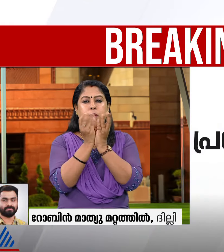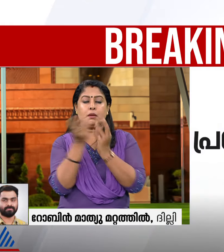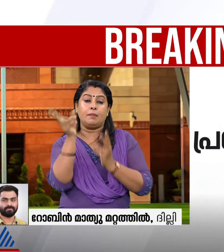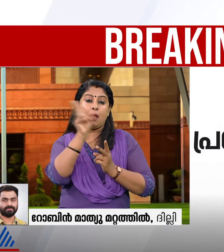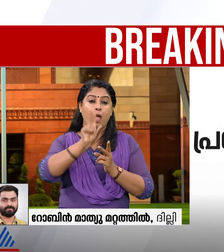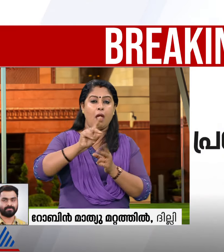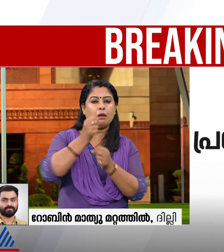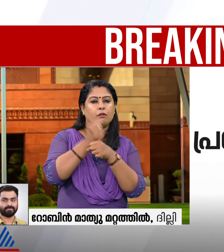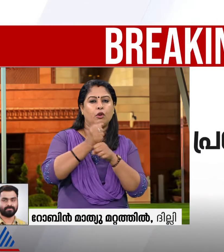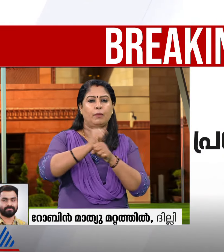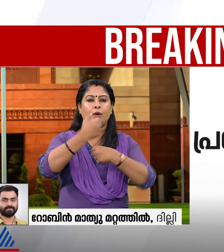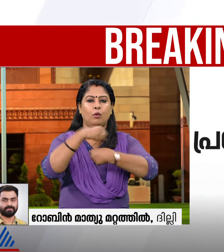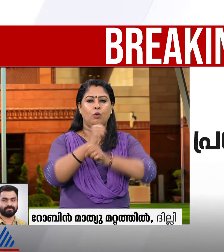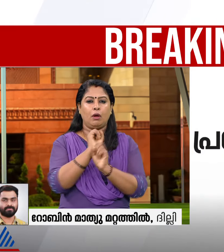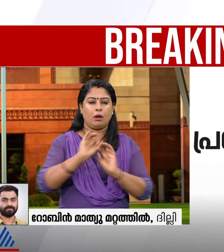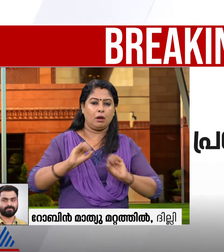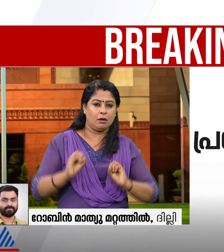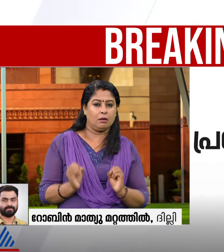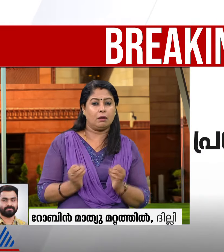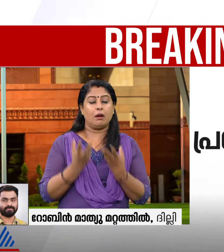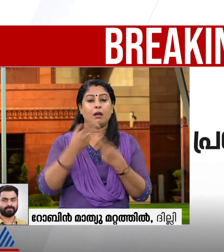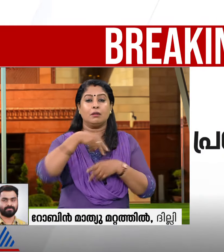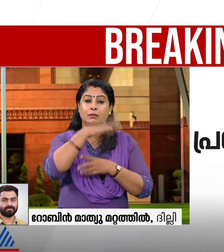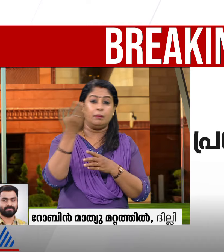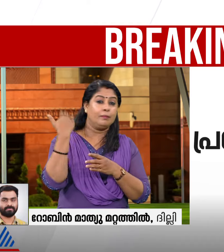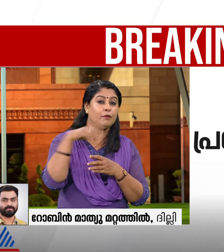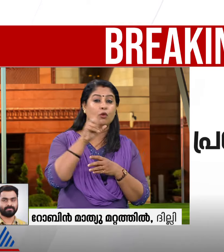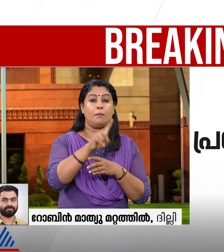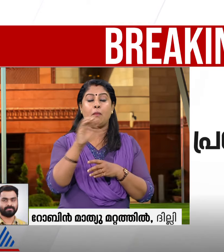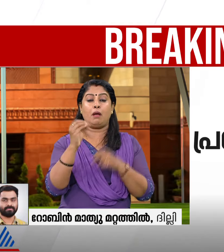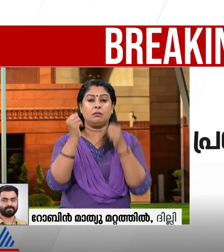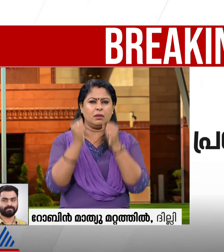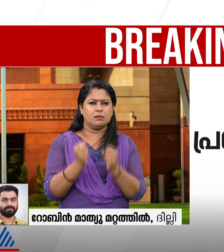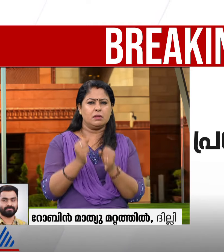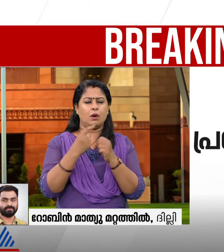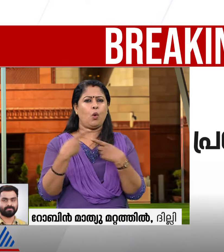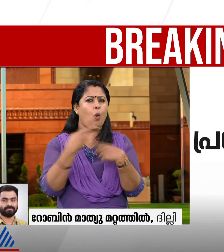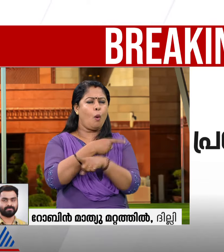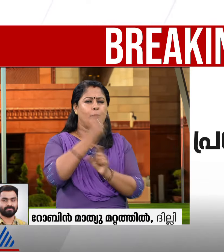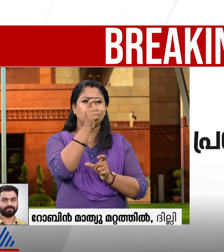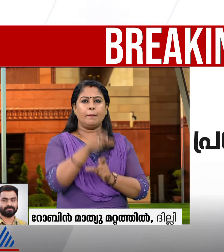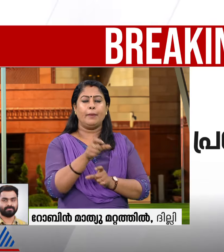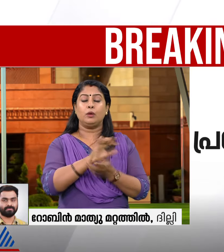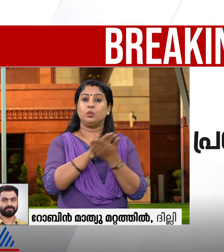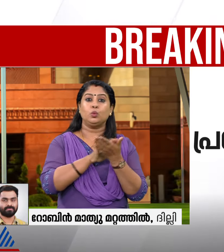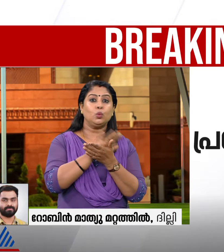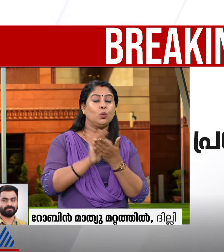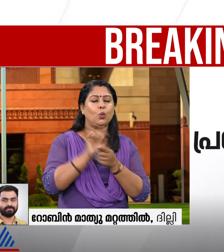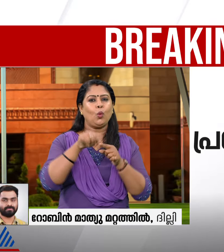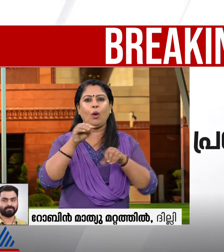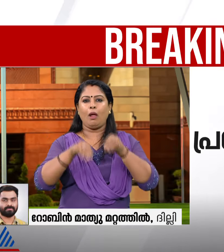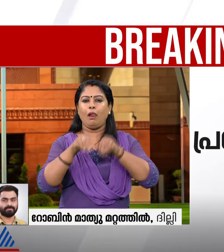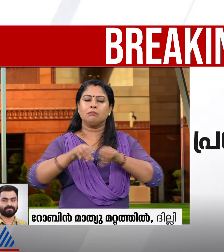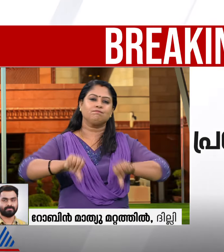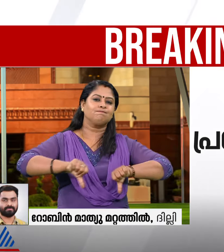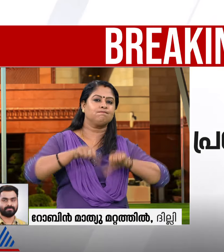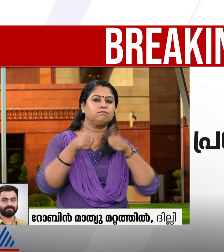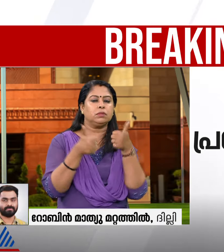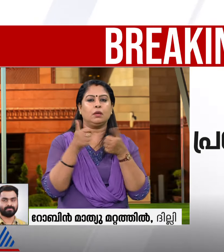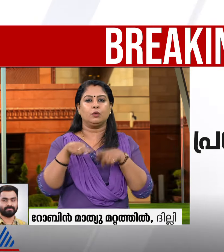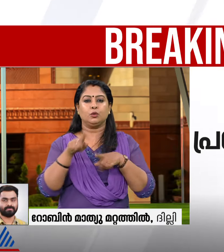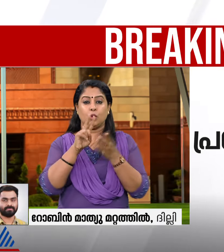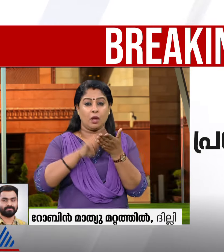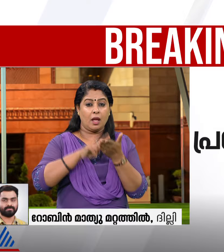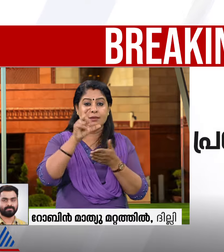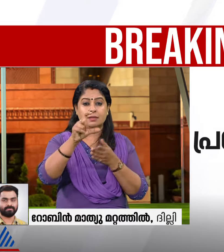നേടിയത്. നേരത്തെ തന്നെ 10 സീറ്റുകൾ എതിരില്ലാതെ ബി ജെ പി അവിടെ തെരഞ്ഞെടുക്കപ്പെടുകയും ചെയ്ത ഒരു സാഹചര്യം ഉണ്ടായിരുന്നു. എന്തായാലും എൻ പി പി ആണ്